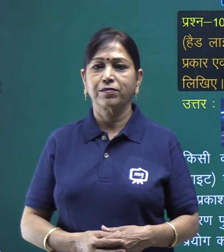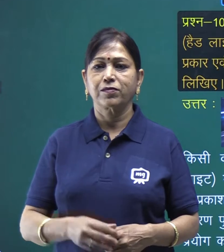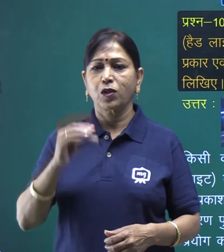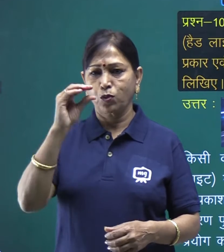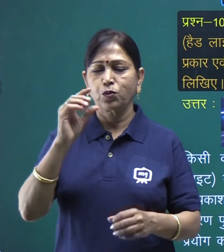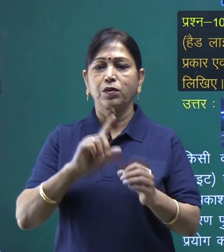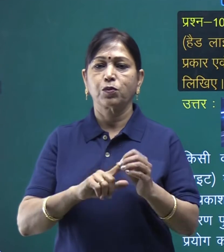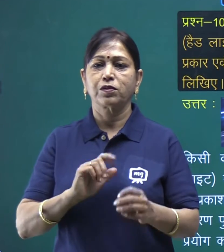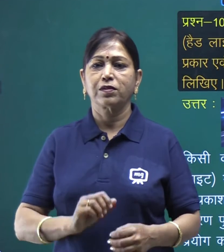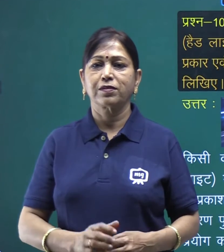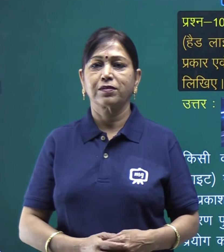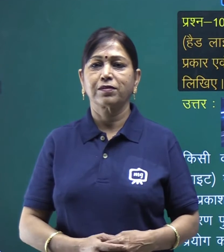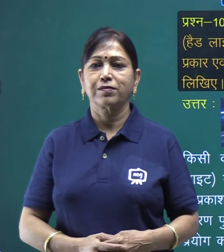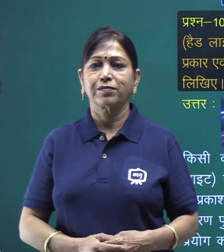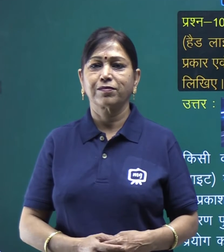अतिलघुरात्मक प्रश्न।